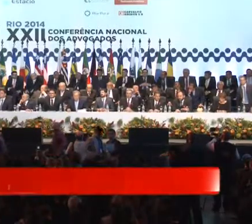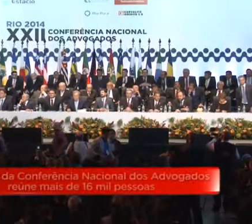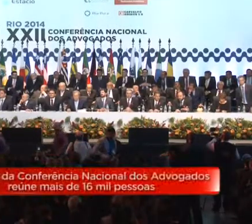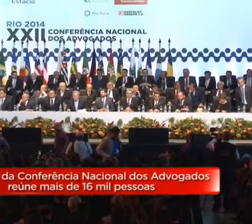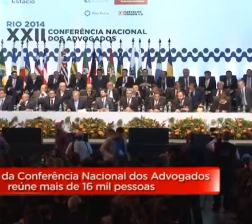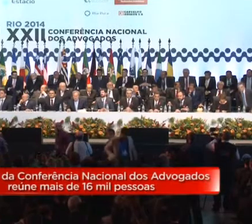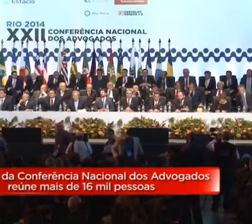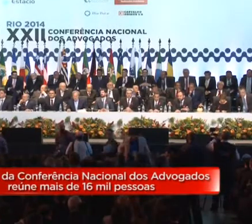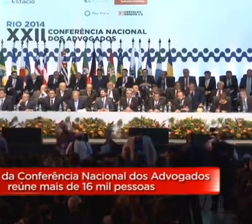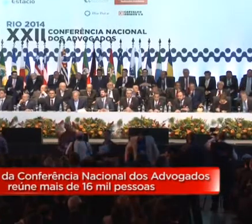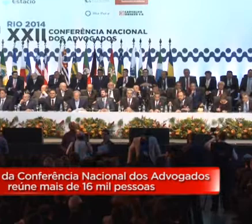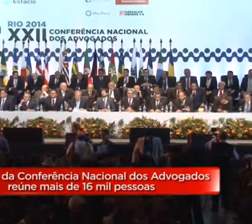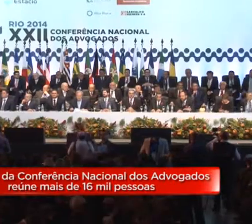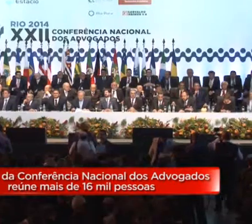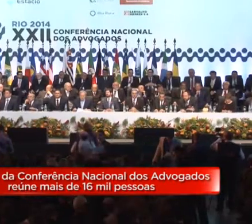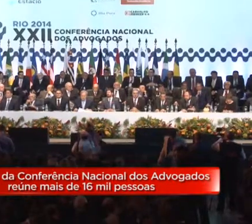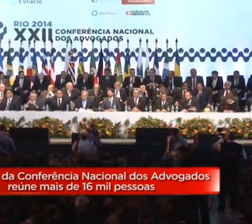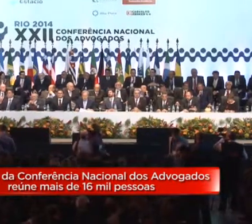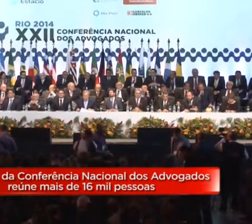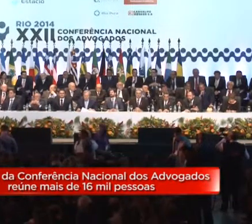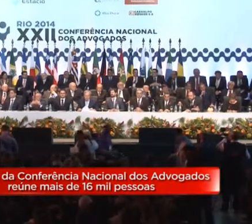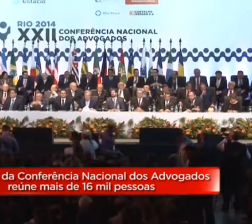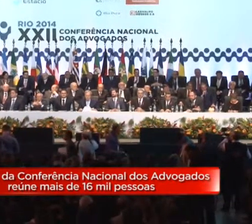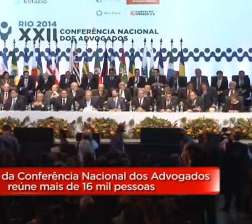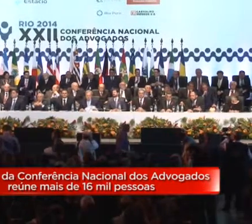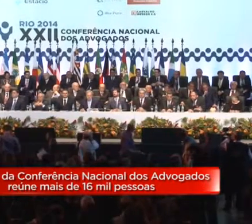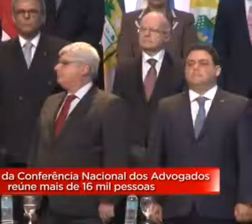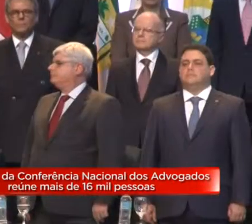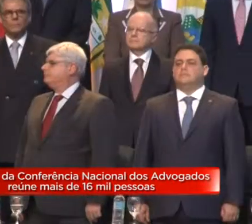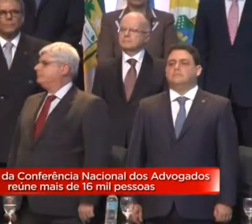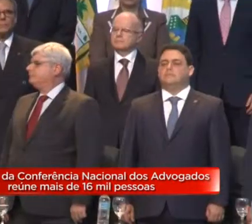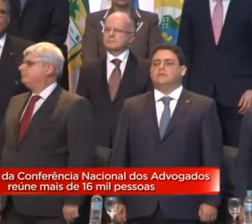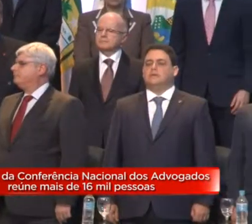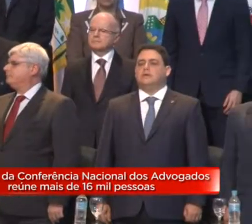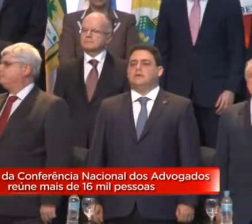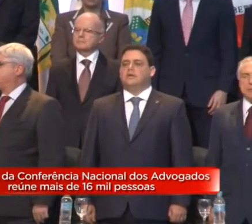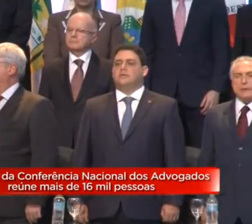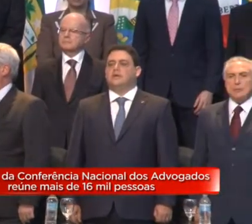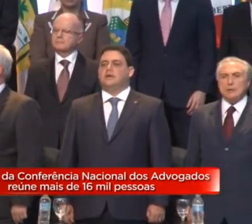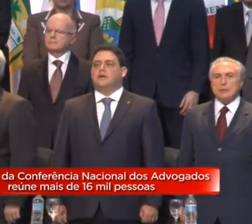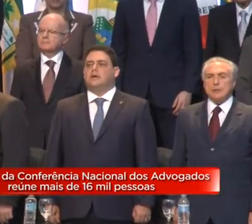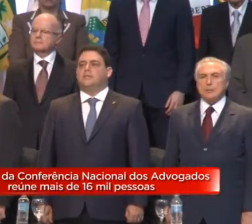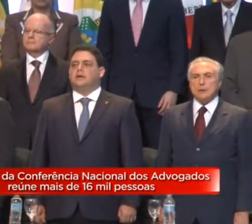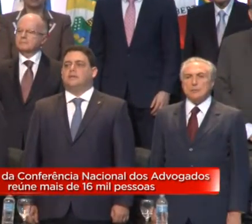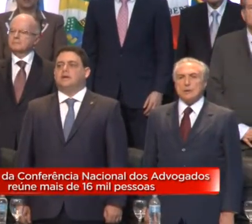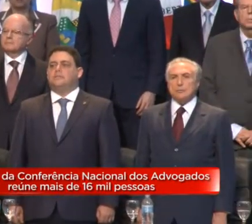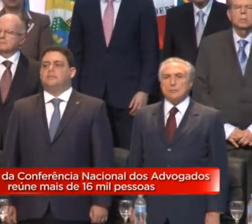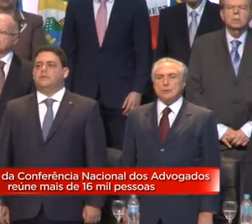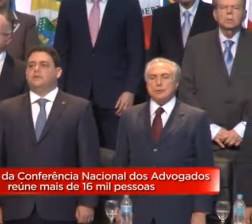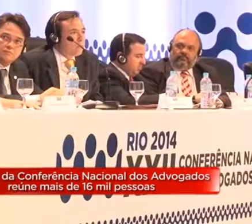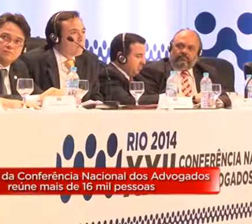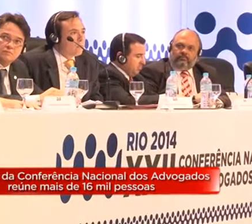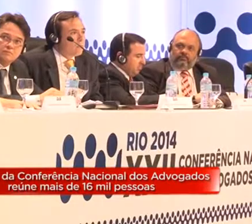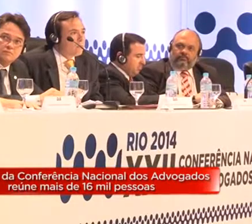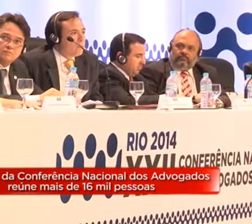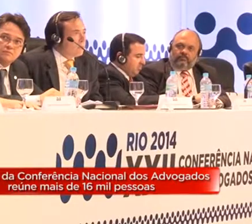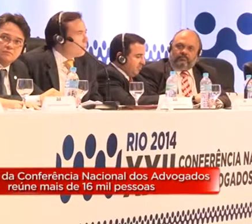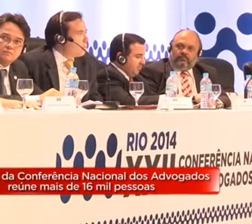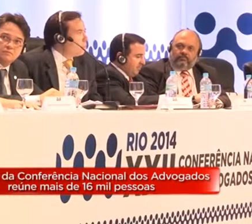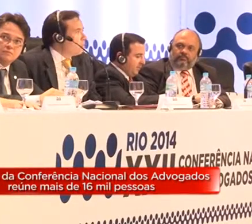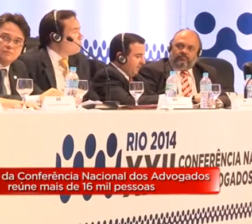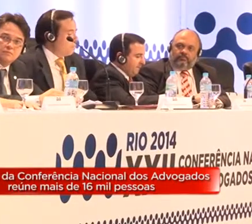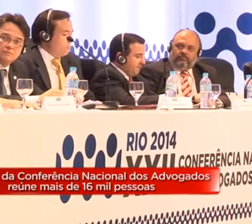Mais de 16 mil pessoas assistiram atentas à cerimônia de abertura da 22ª edição da Conferência Nacional